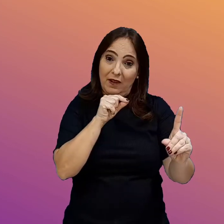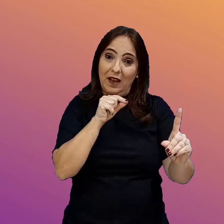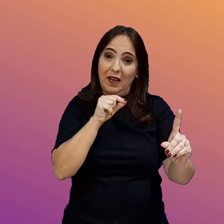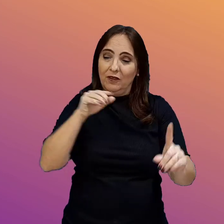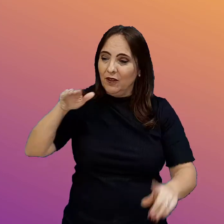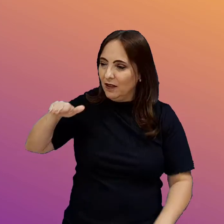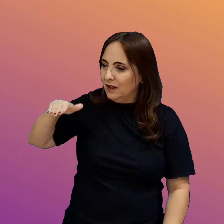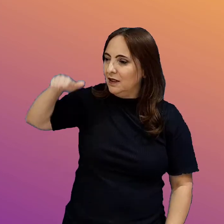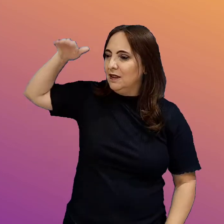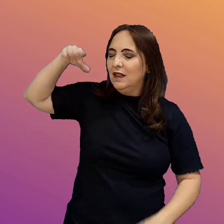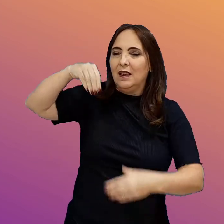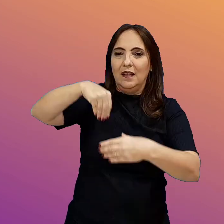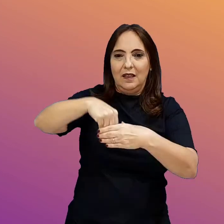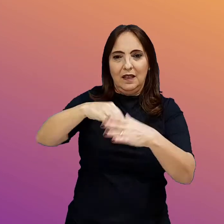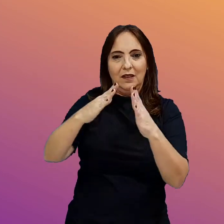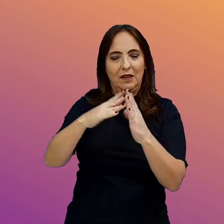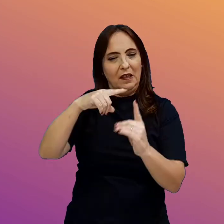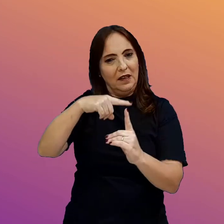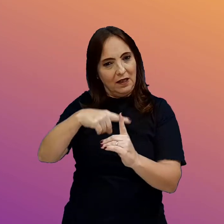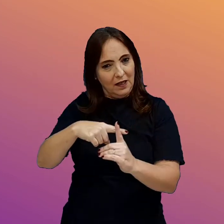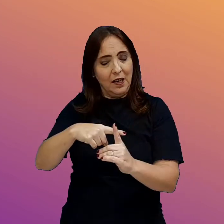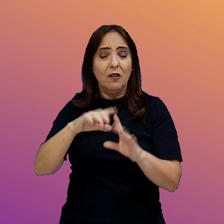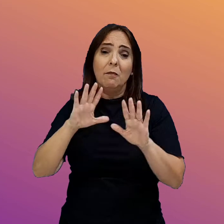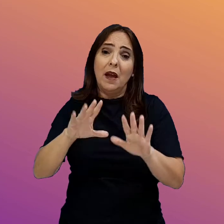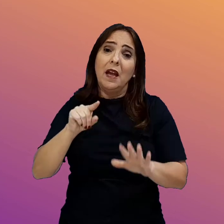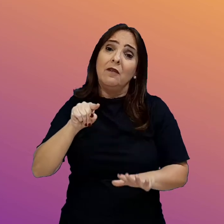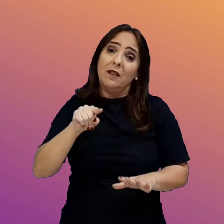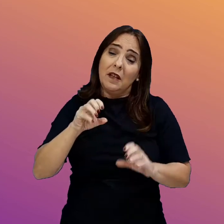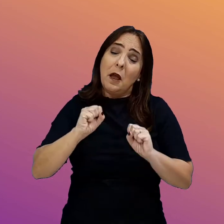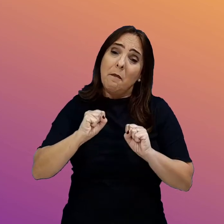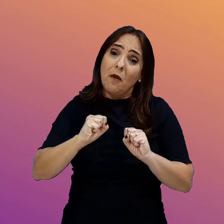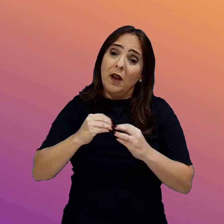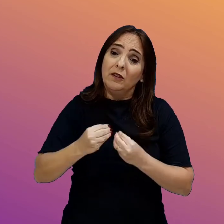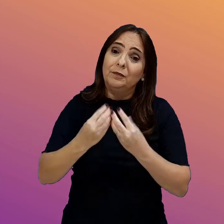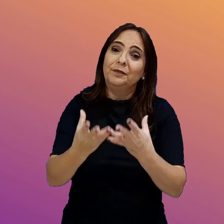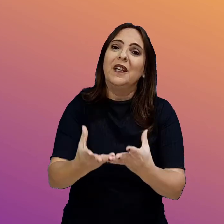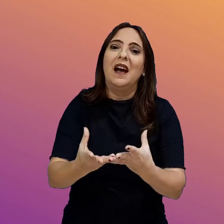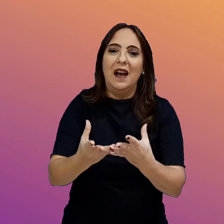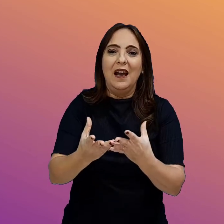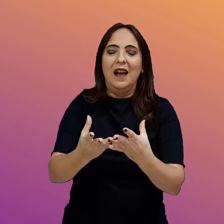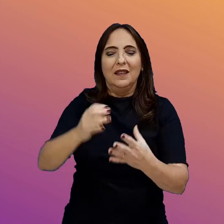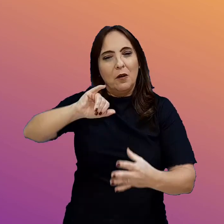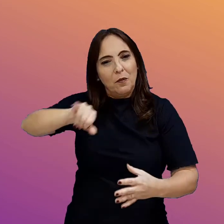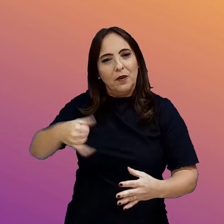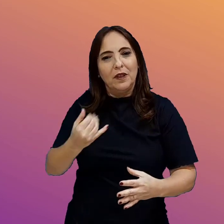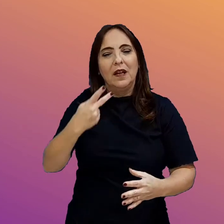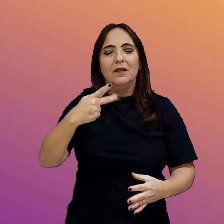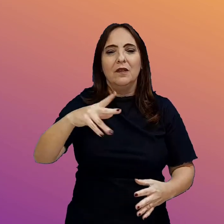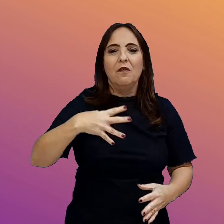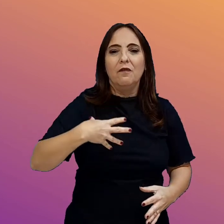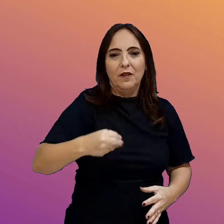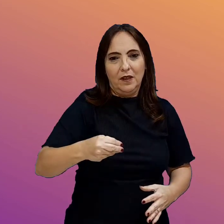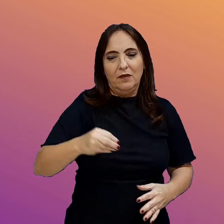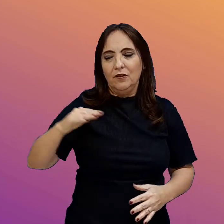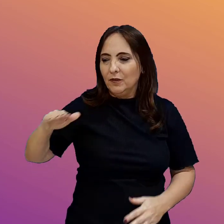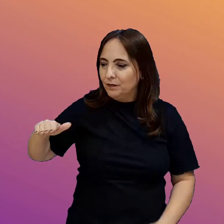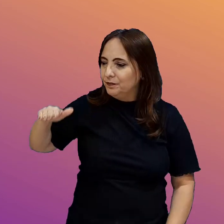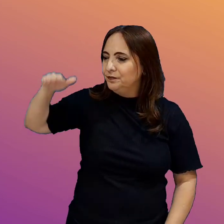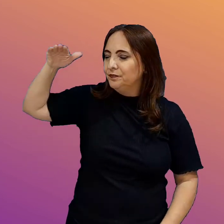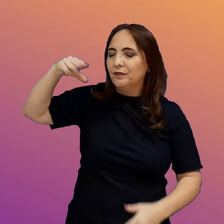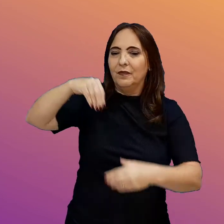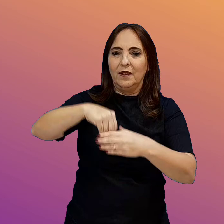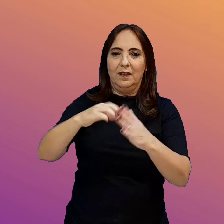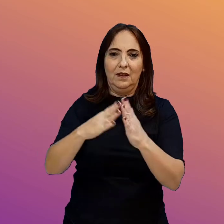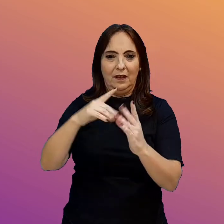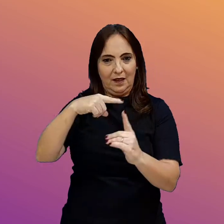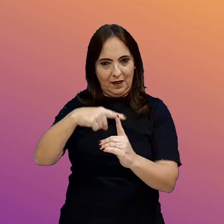seu filho, você pode ser sim uma pessoa instruída por Deus, para que as nossas crianças, isso